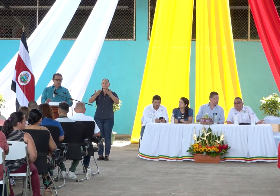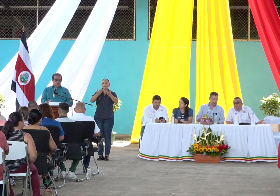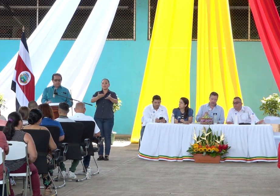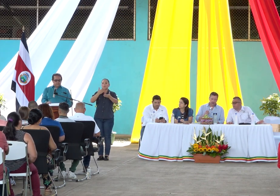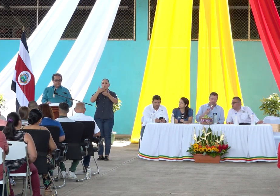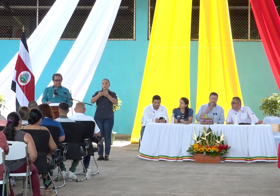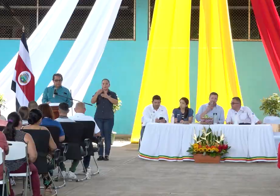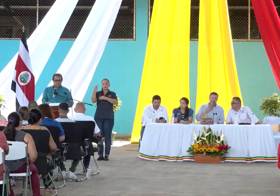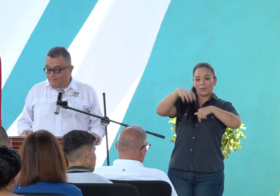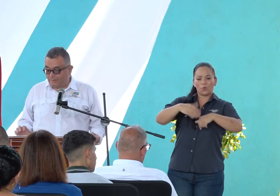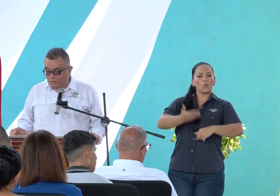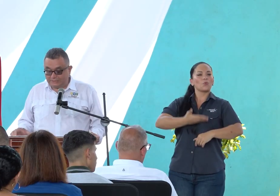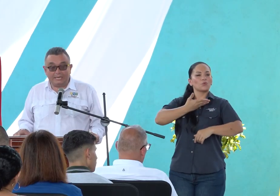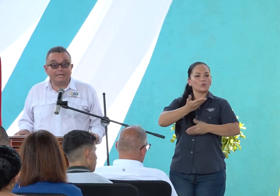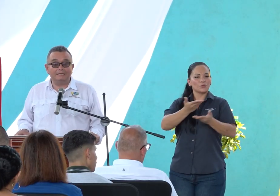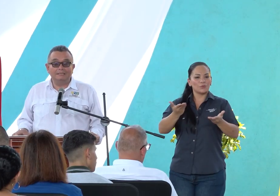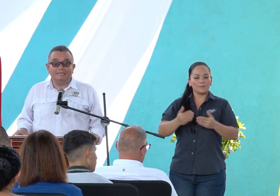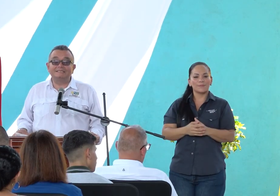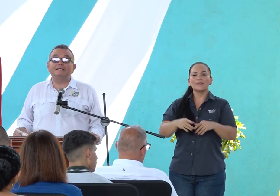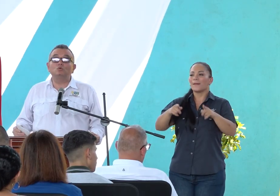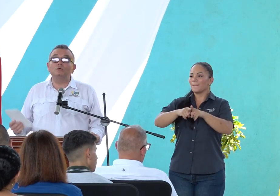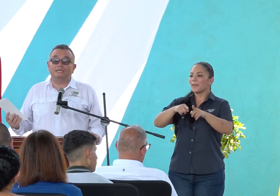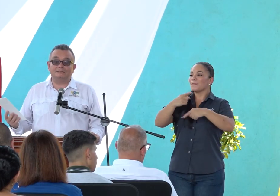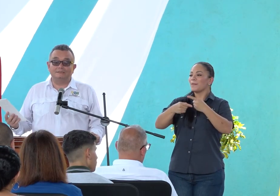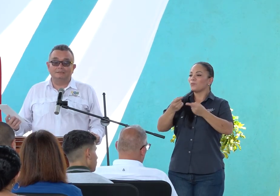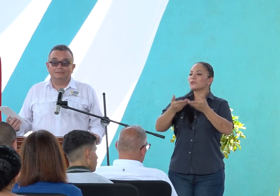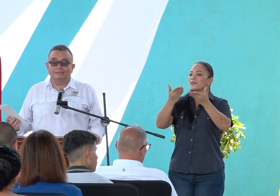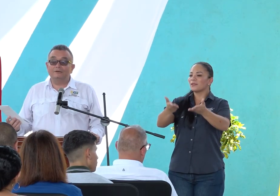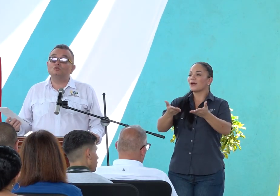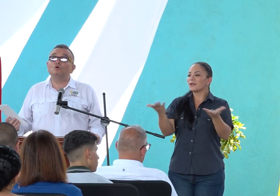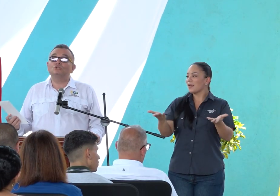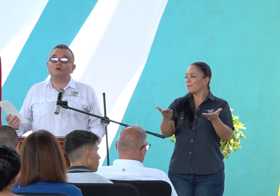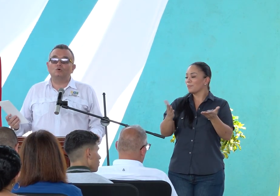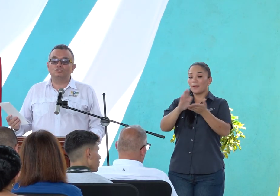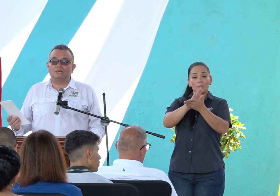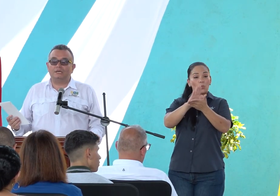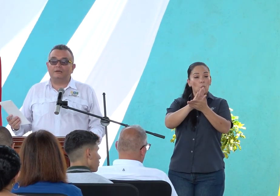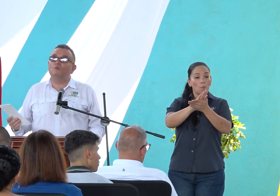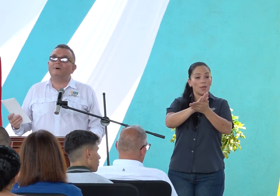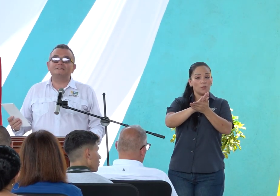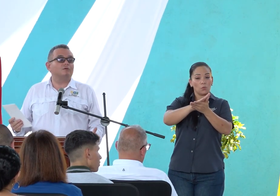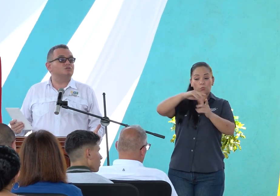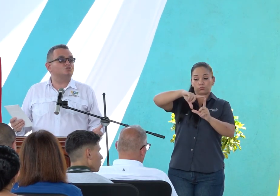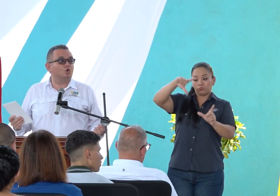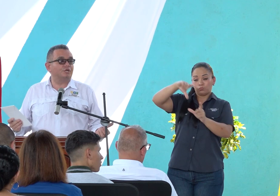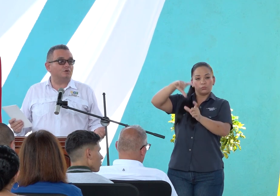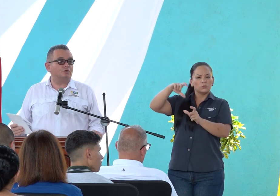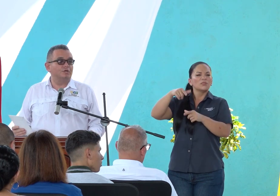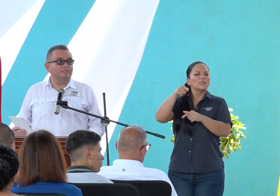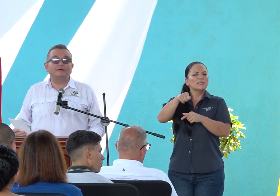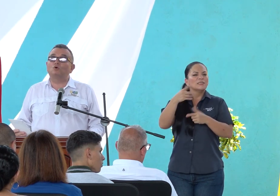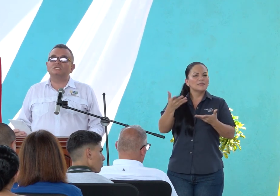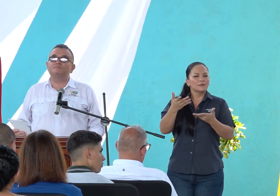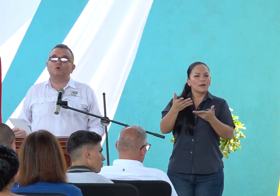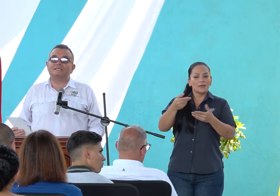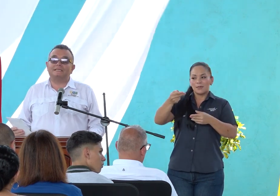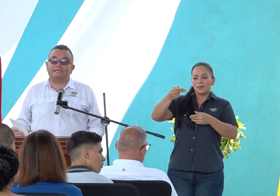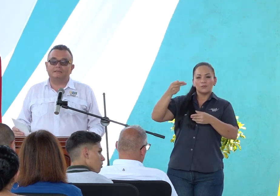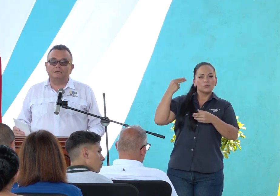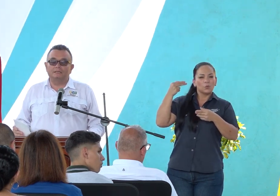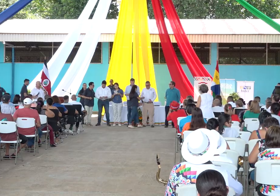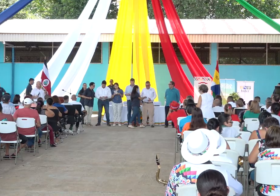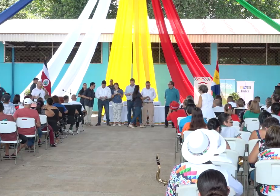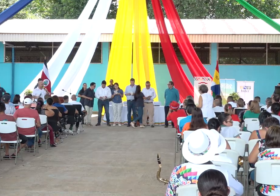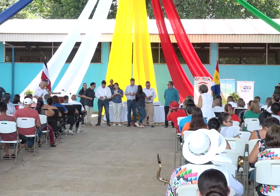buenas noticias. También vamos a entregar escrituras que no son otra cosa que un pasado histórico de cosas por